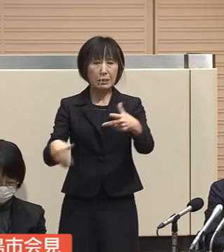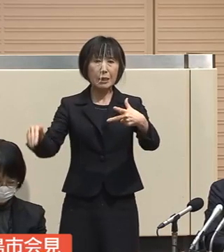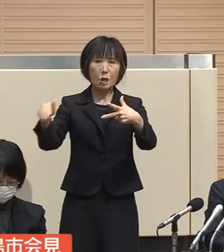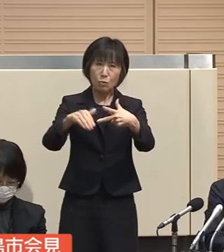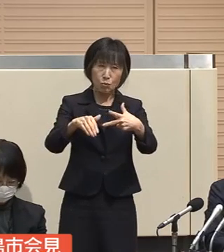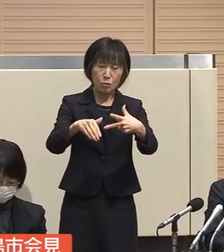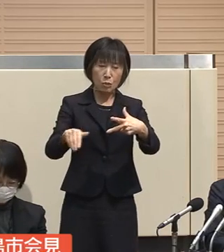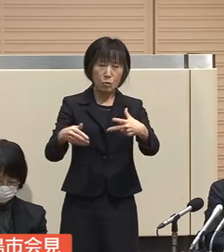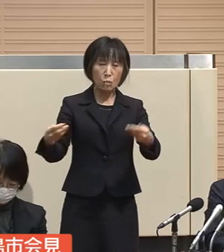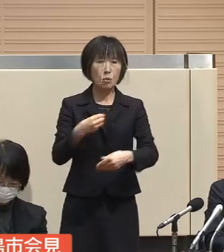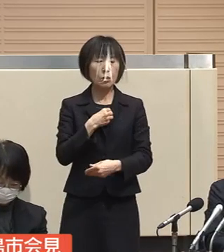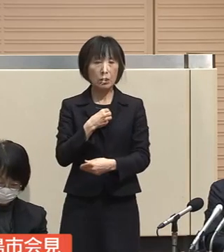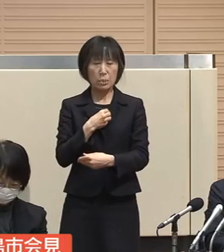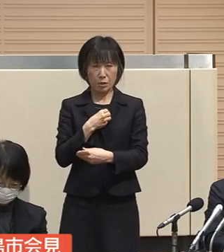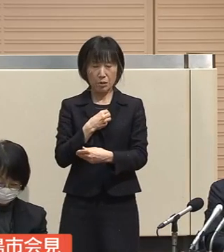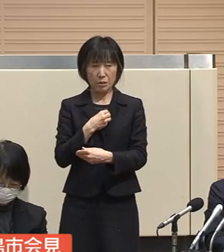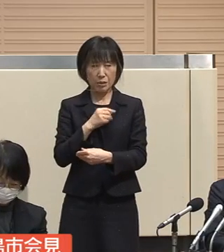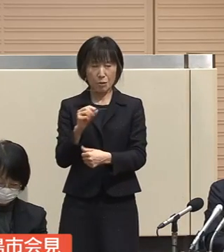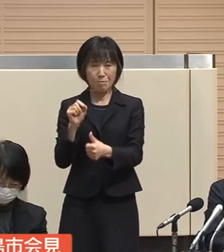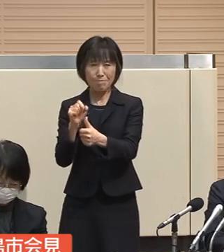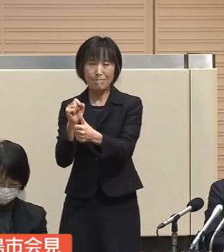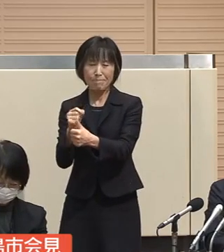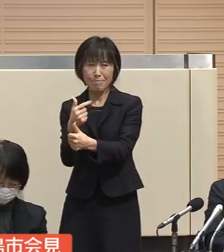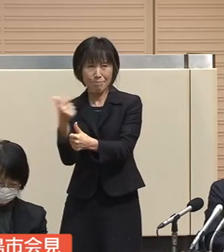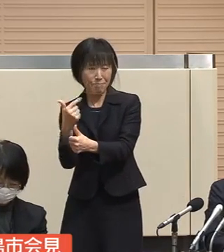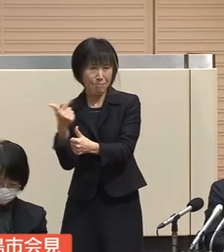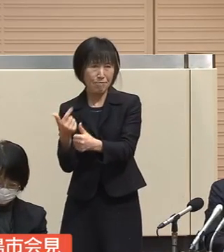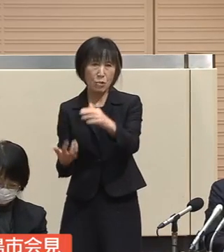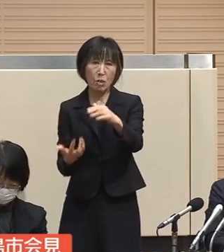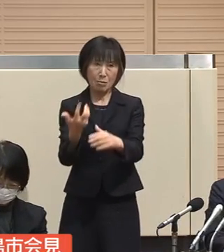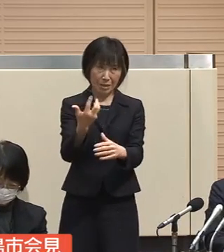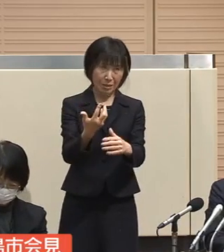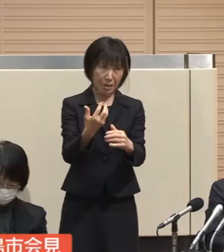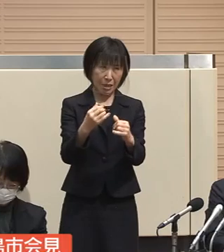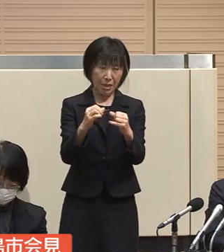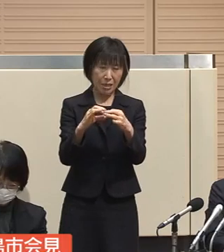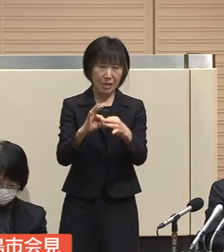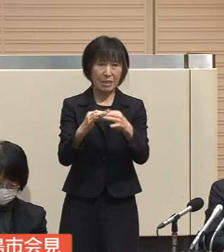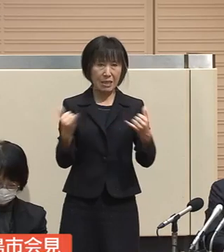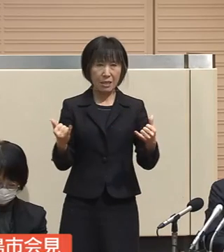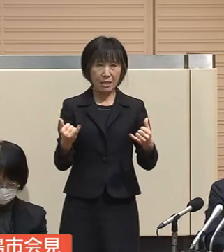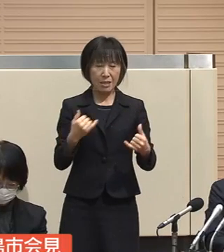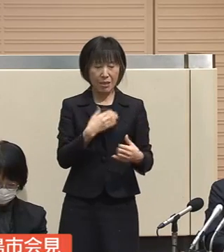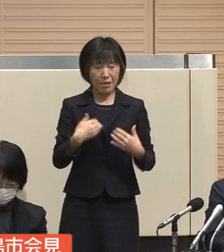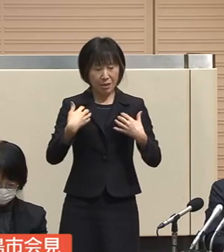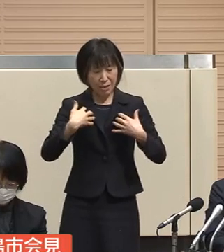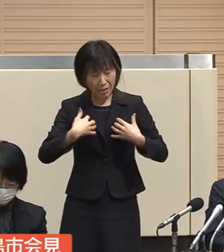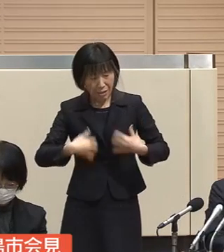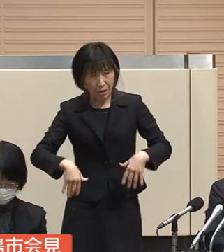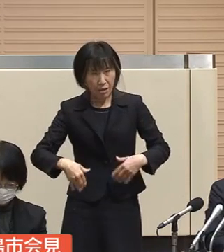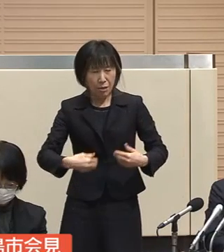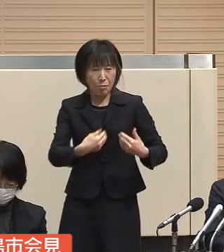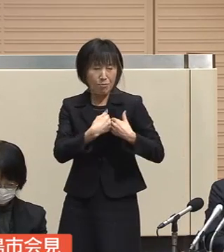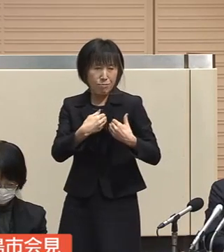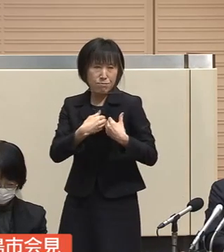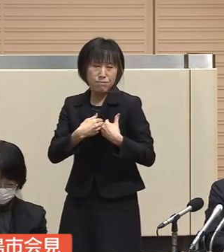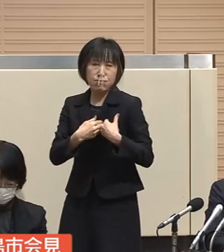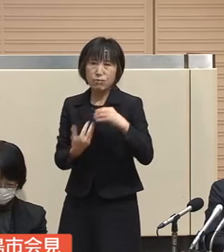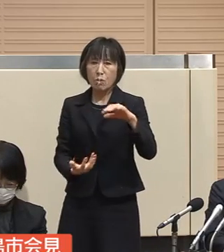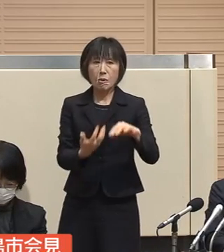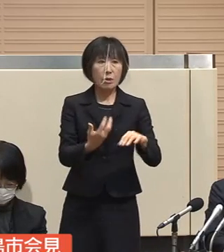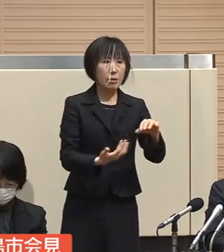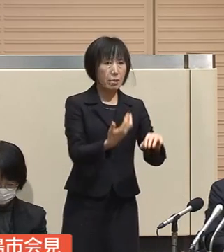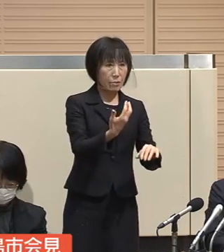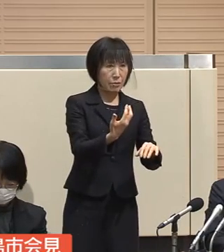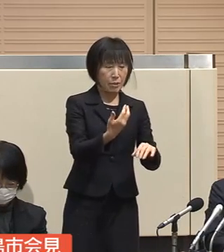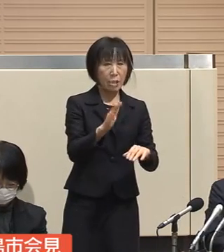の職員のへの誹謗中傷が激しく、関係者が心身ともに相当気づかれたという